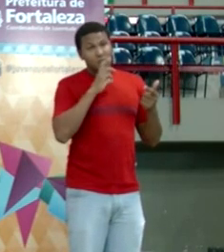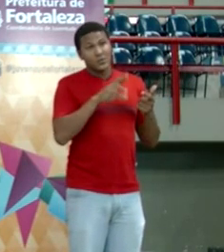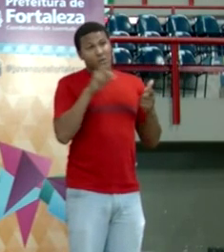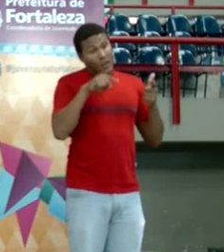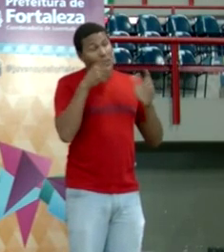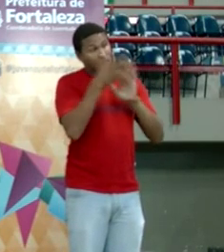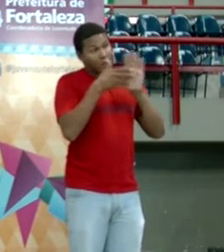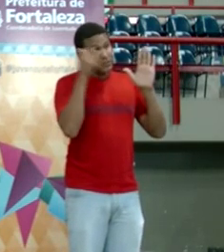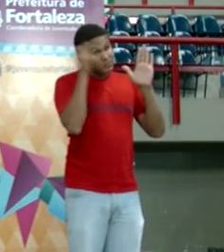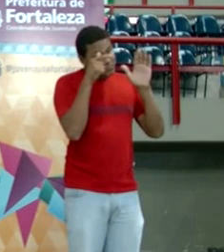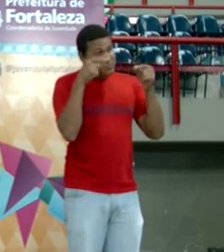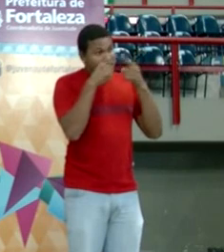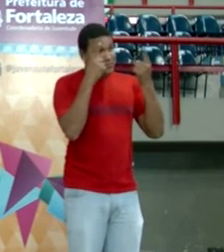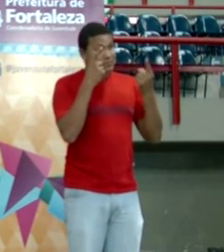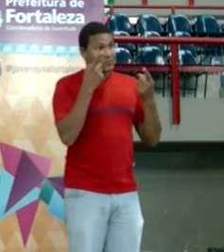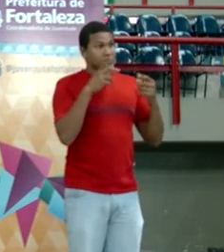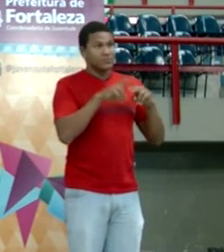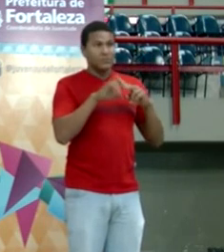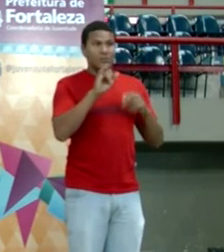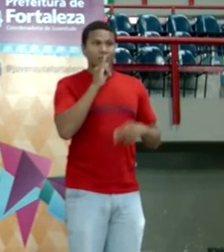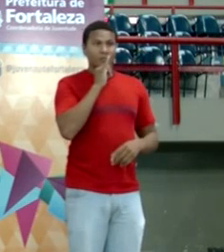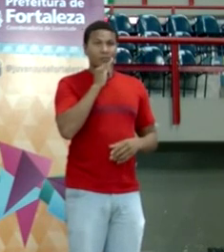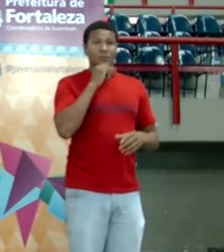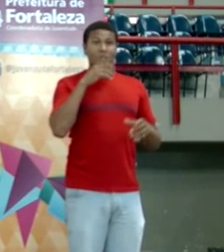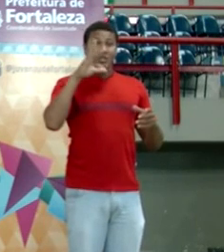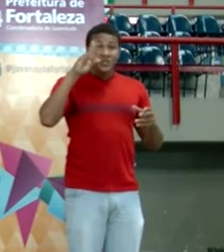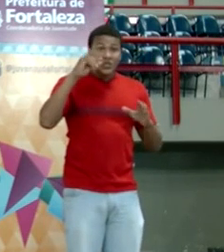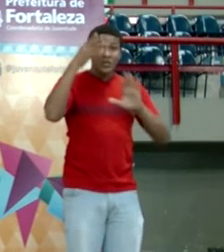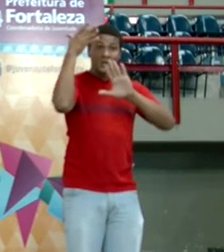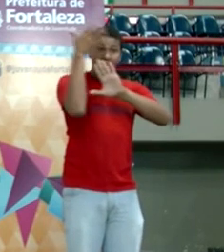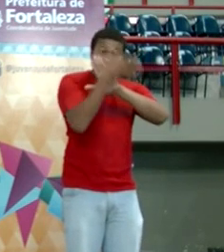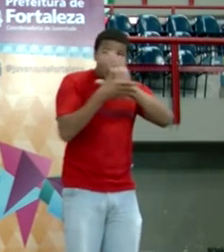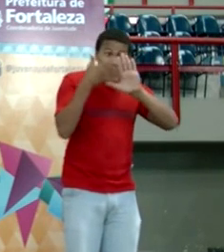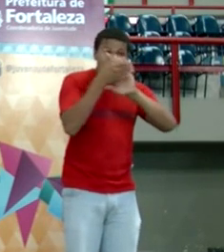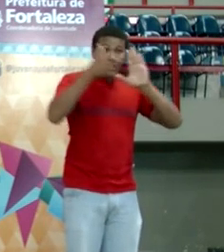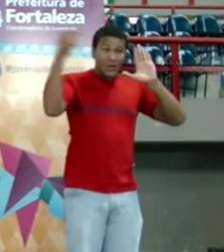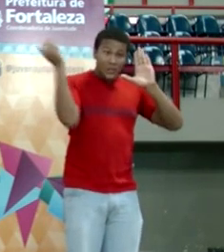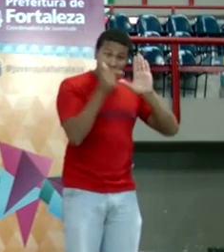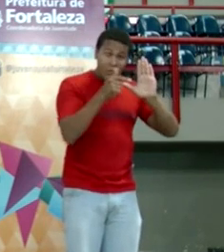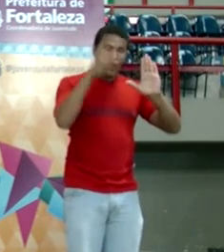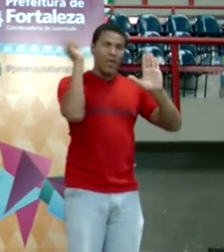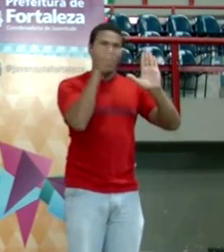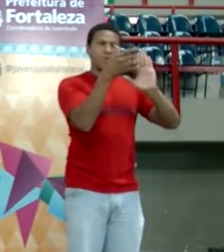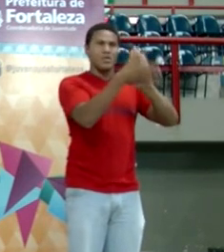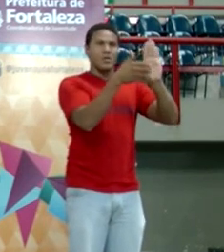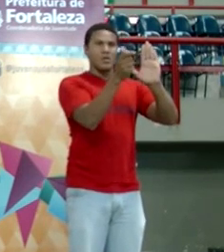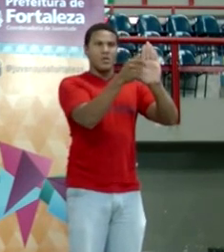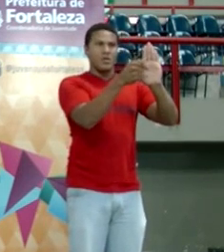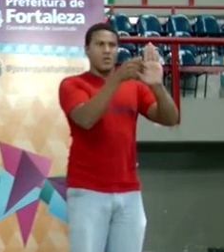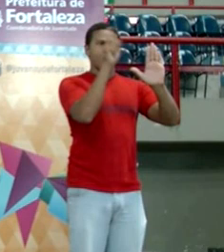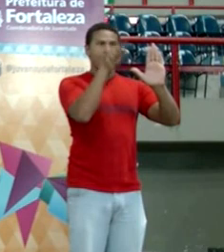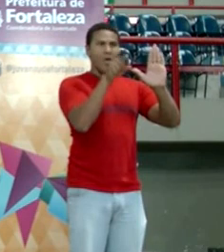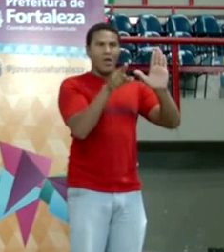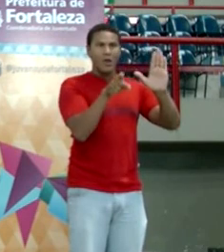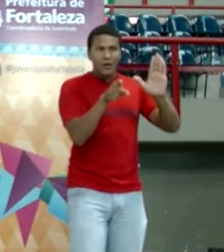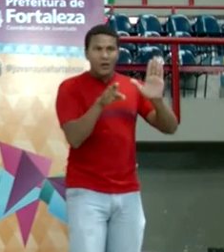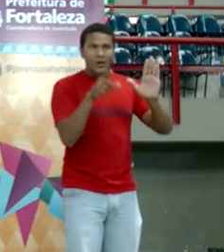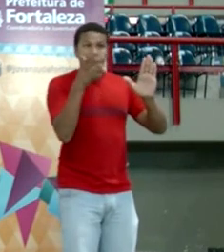beleza? No dia da prova, se tiver texto, é questão marmita. Não é o que você quer, é o que você